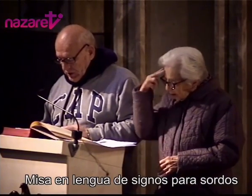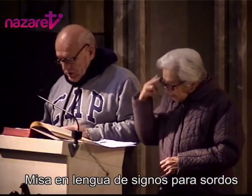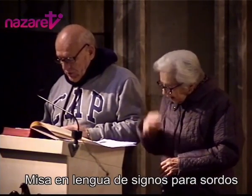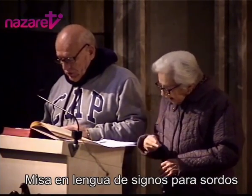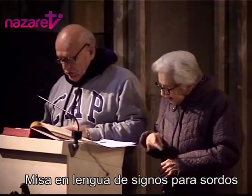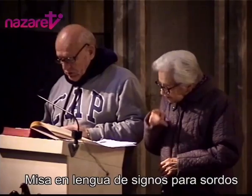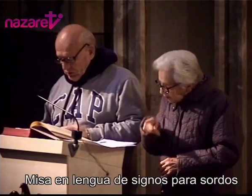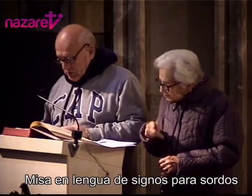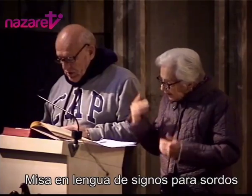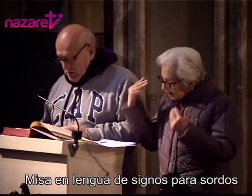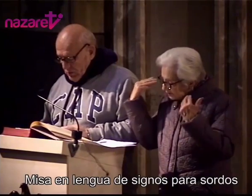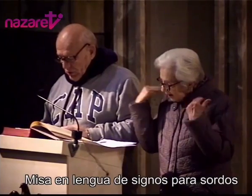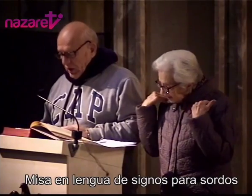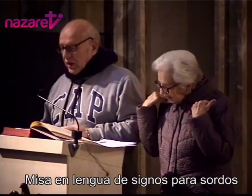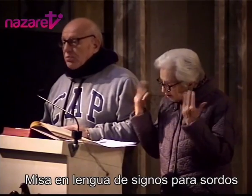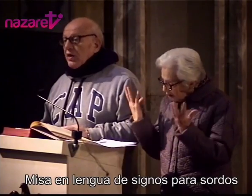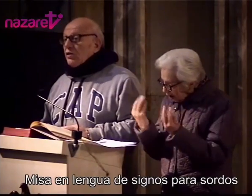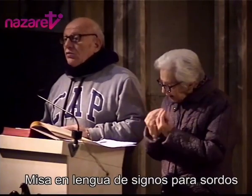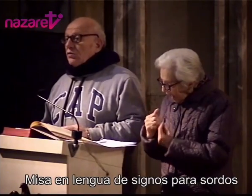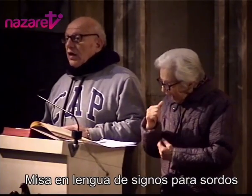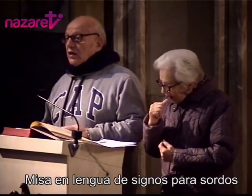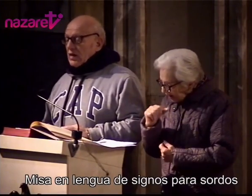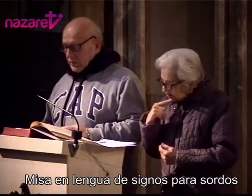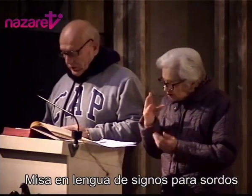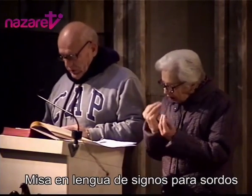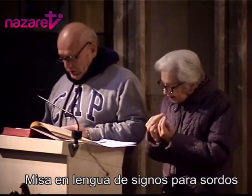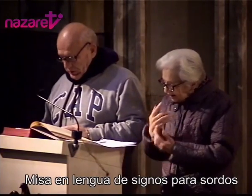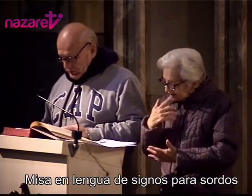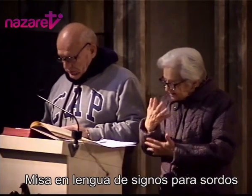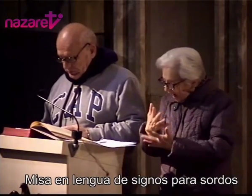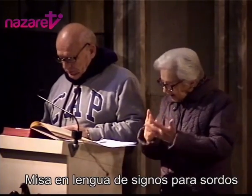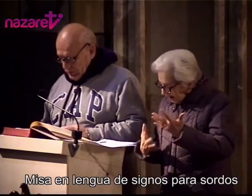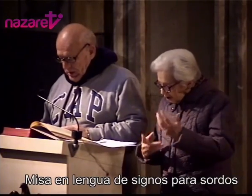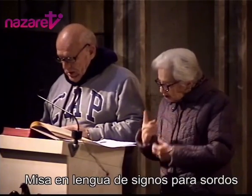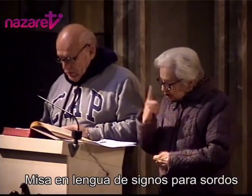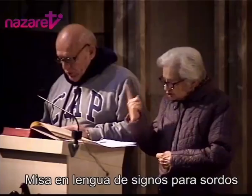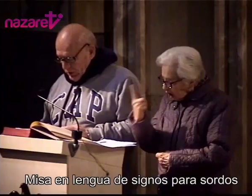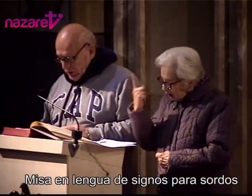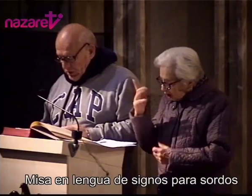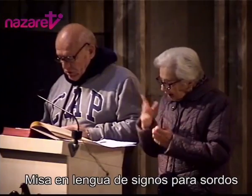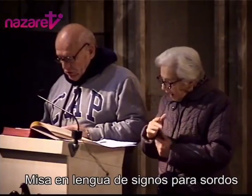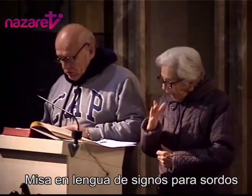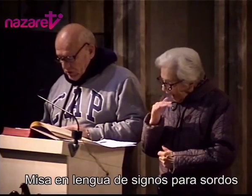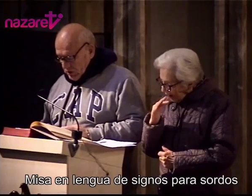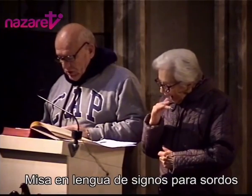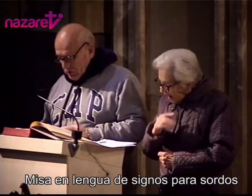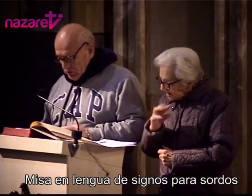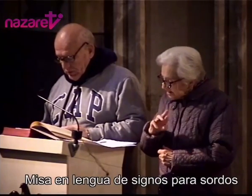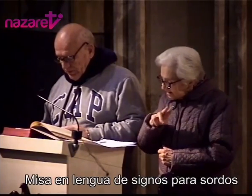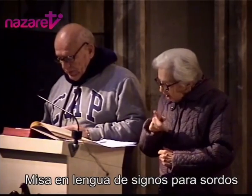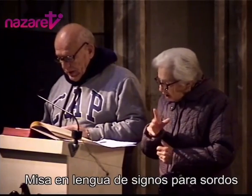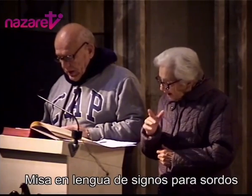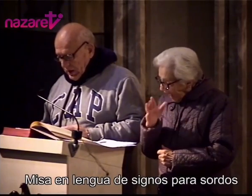da testimonio, porque el Espíritu es la verdad. porque tres son los